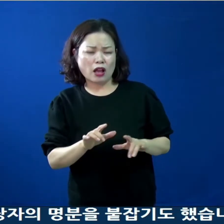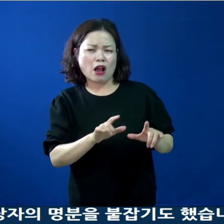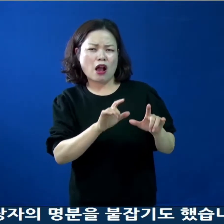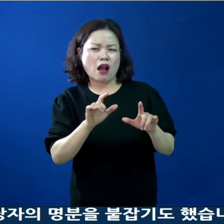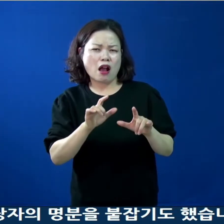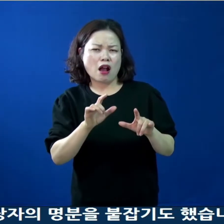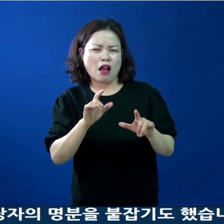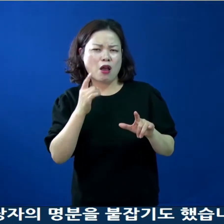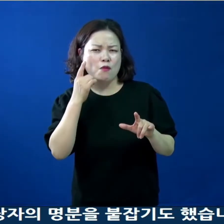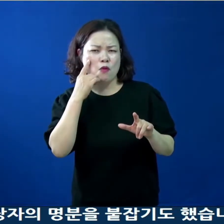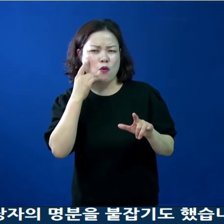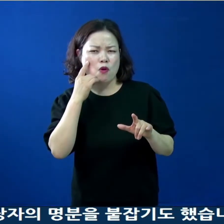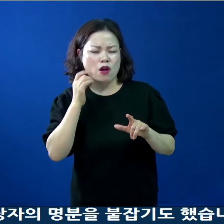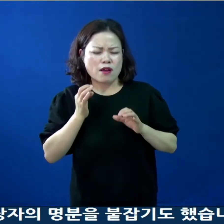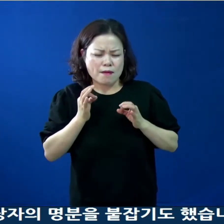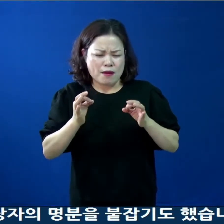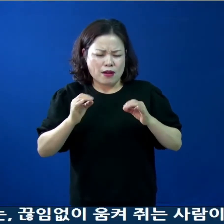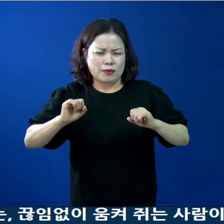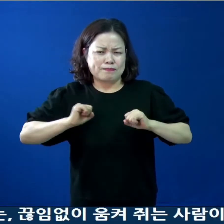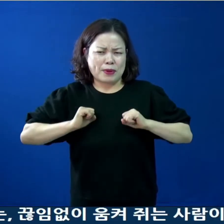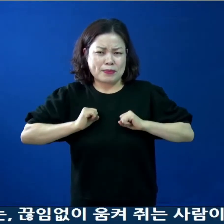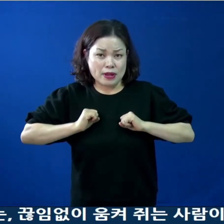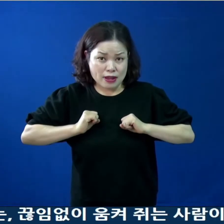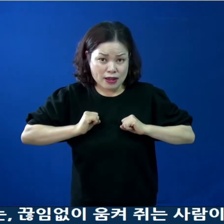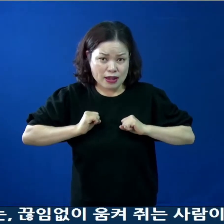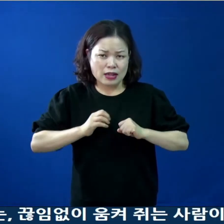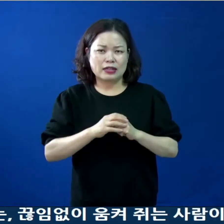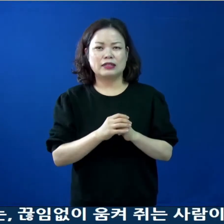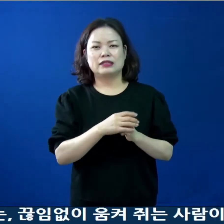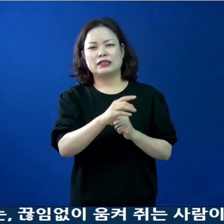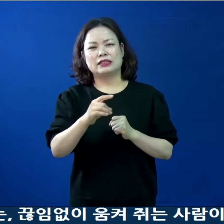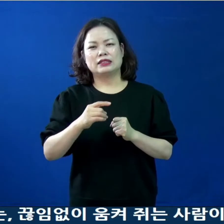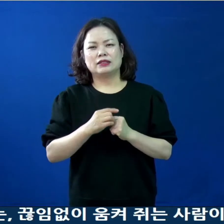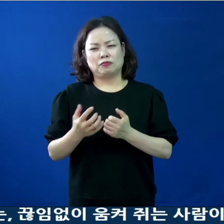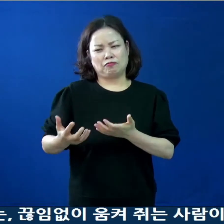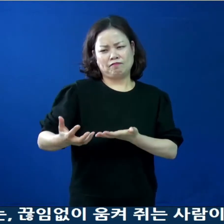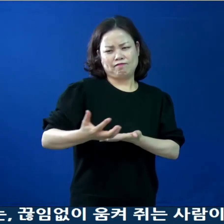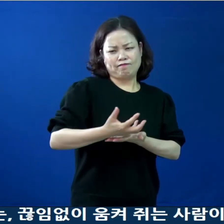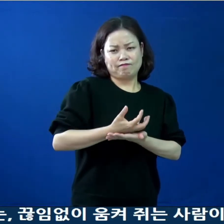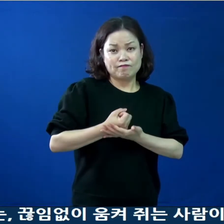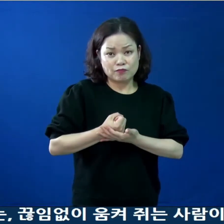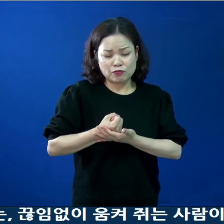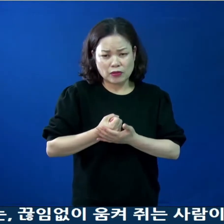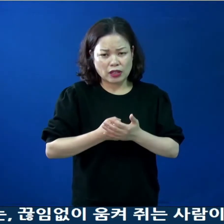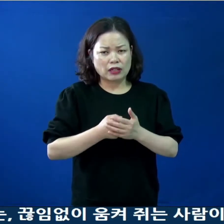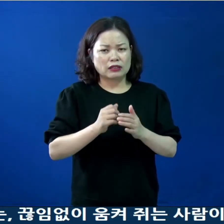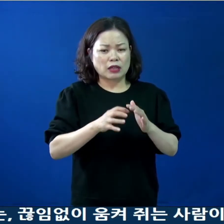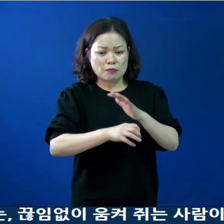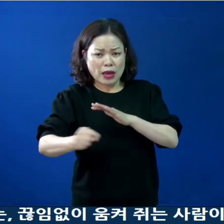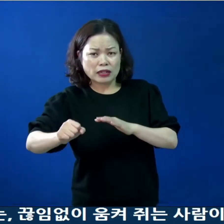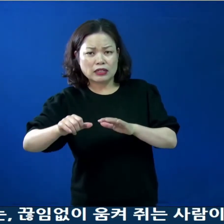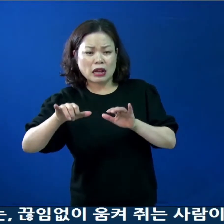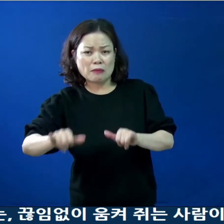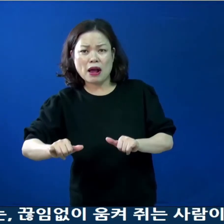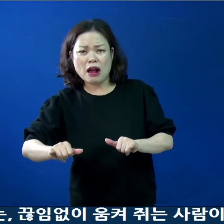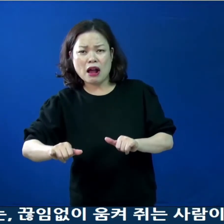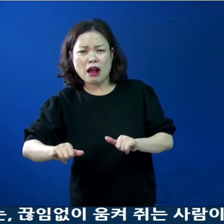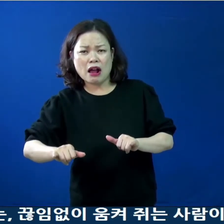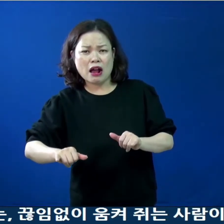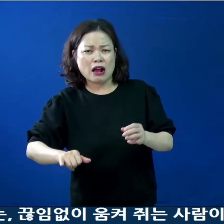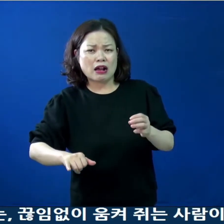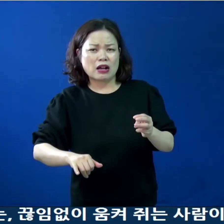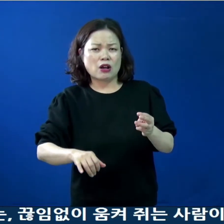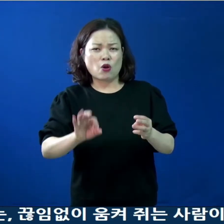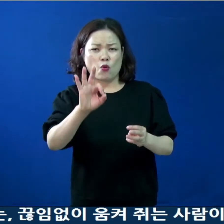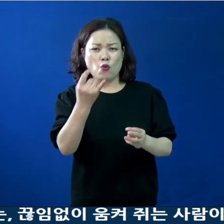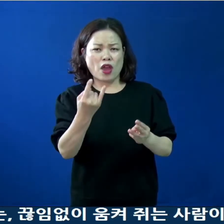살아보겠다고 힘을 다해 움켜잡는 야곱. 나중에는 그걸 빼앗길까봐 이제 외삼촌